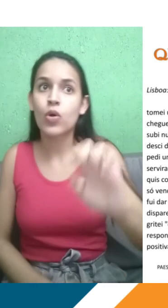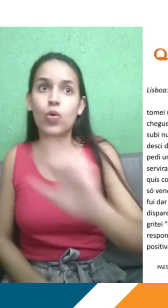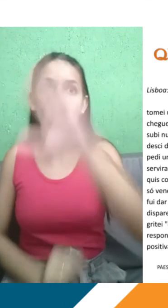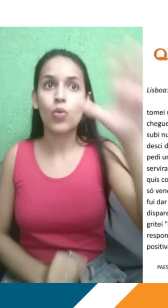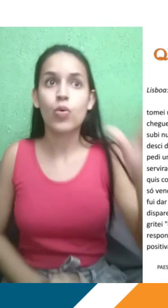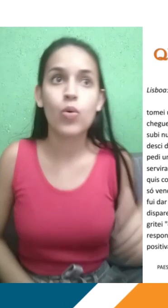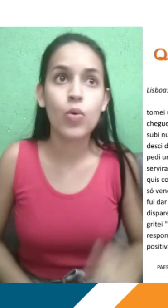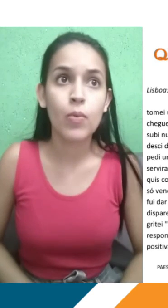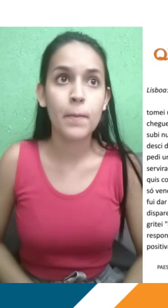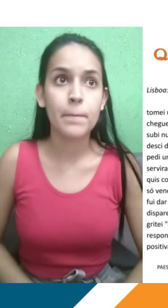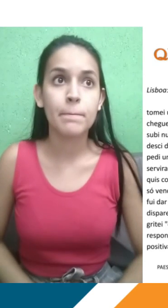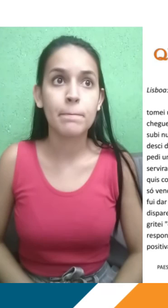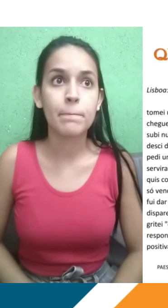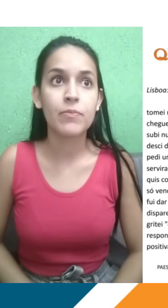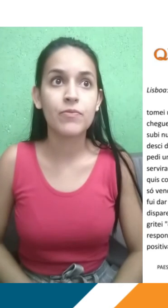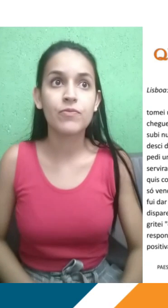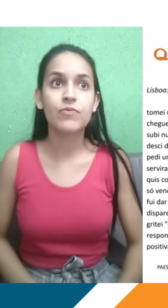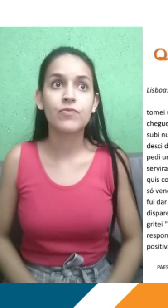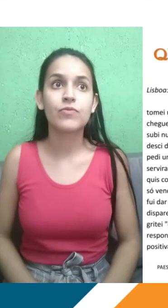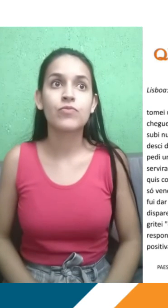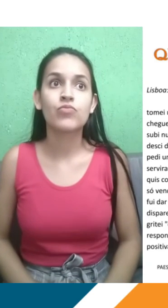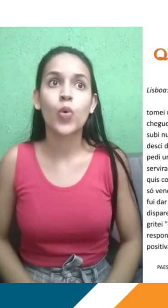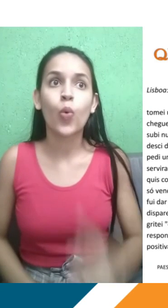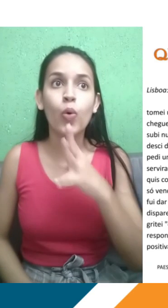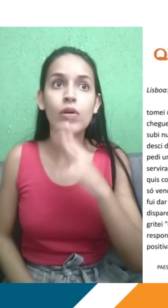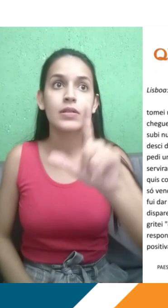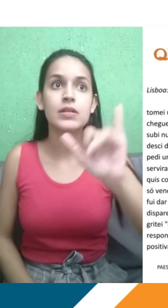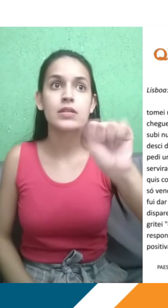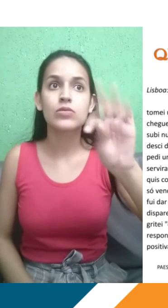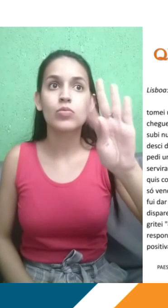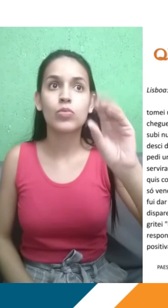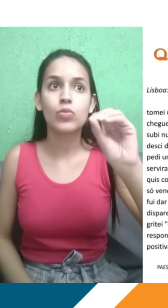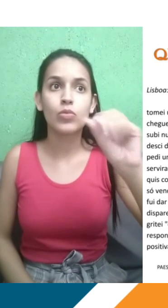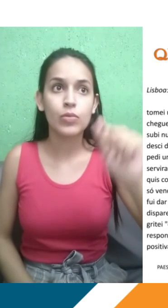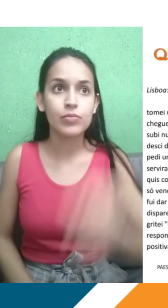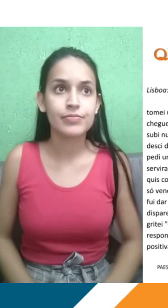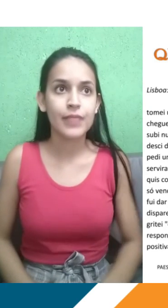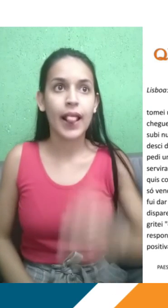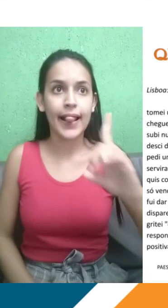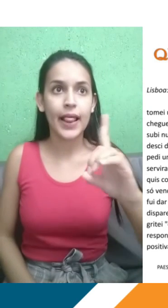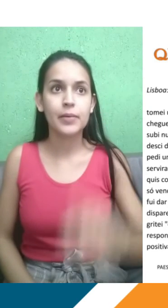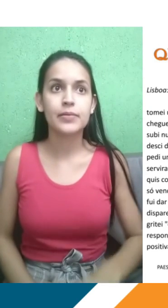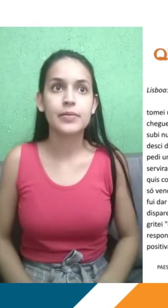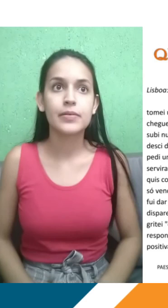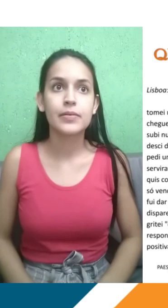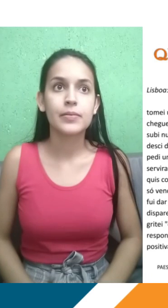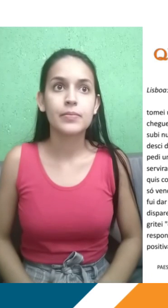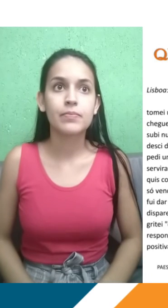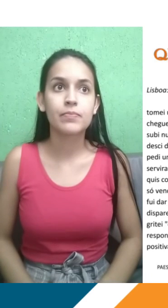observadas no poema Lisboa Aventuras, que retrata o uso de diferentes termos usados por portugueses